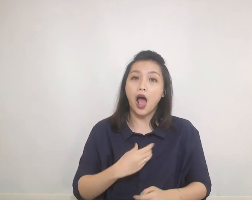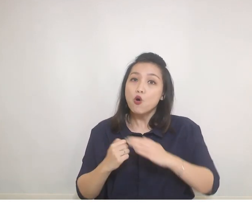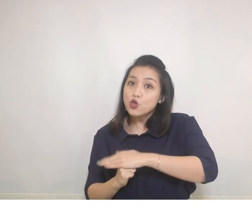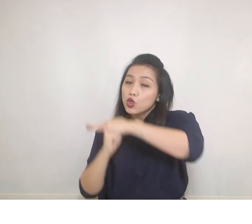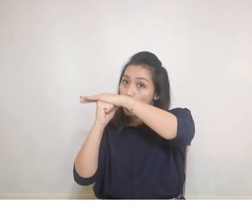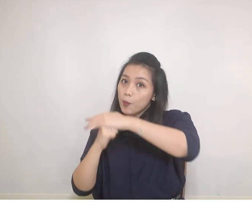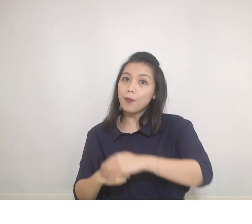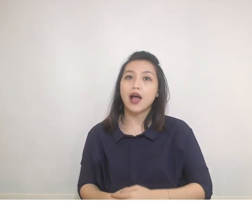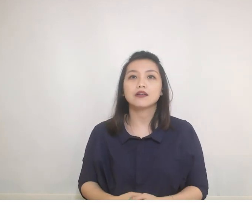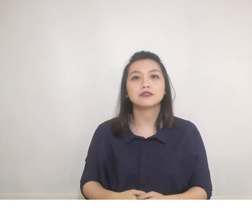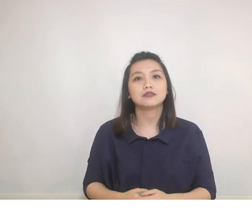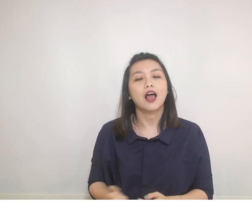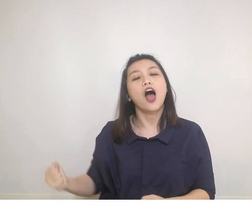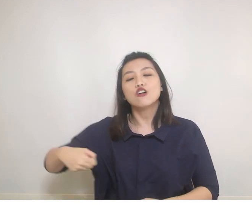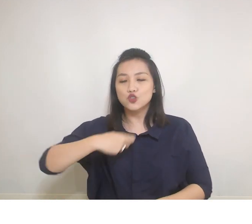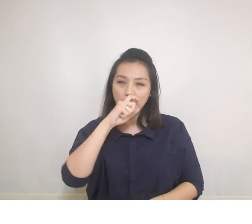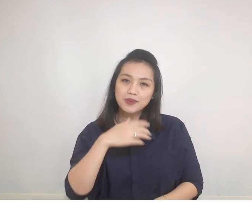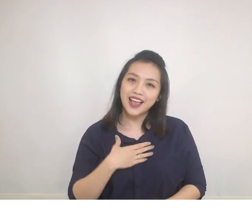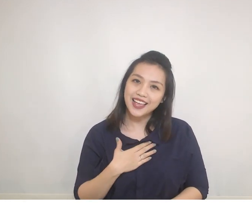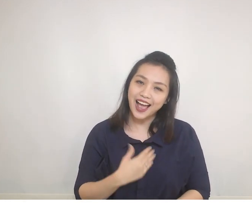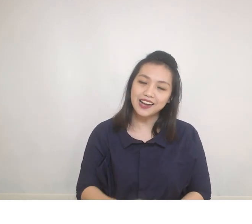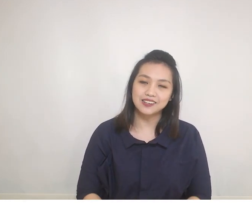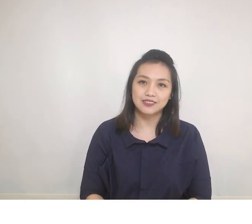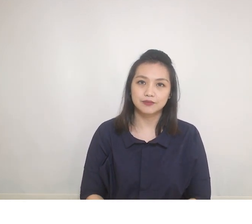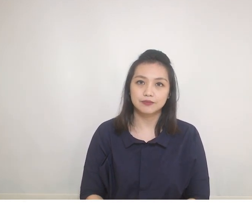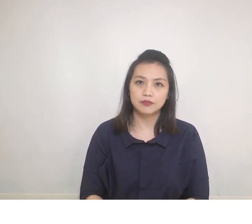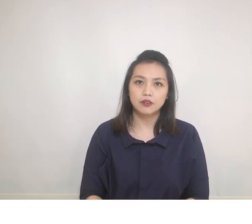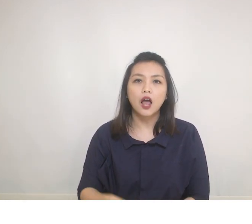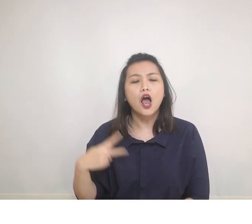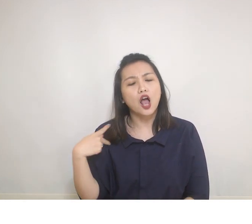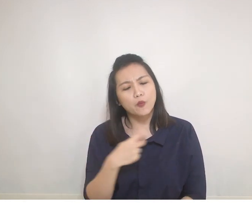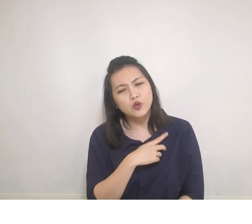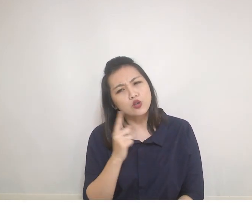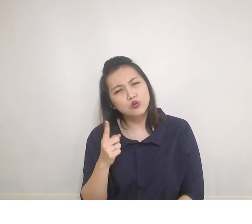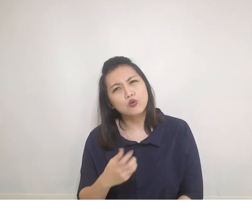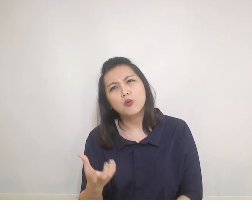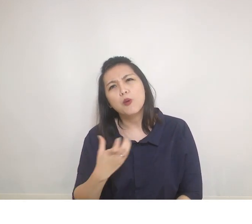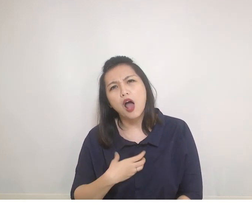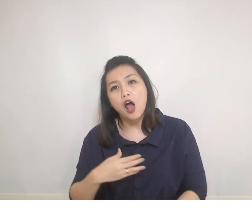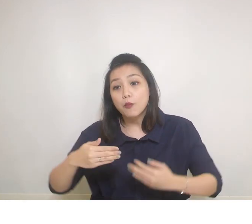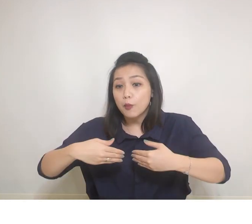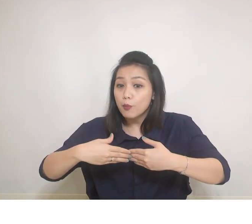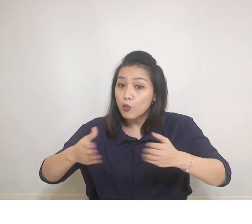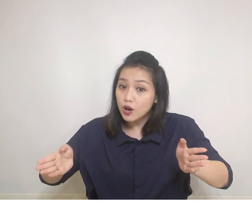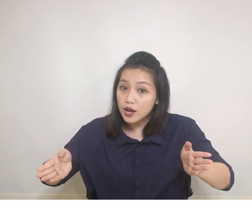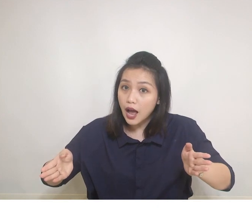kami memikirkan bahwa kami ingin membuka lapangan